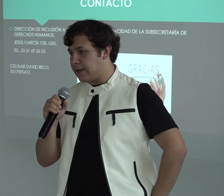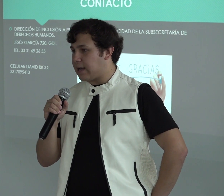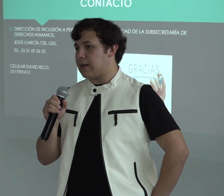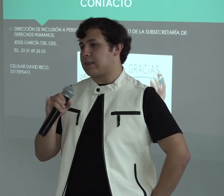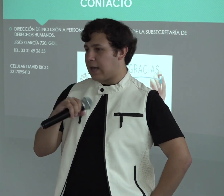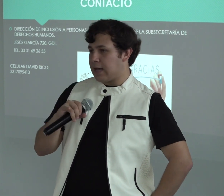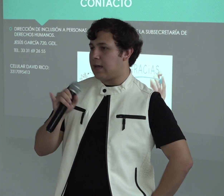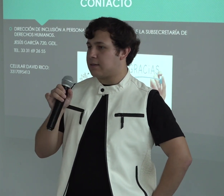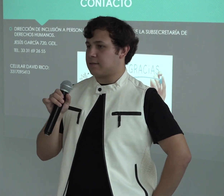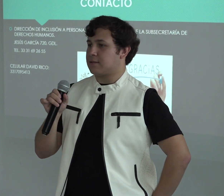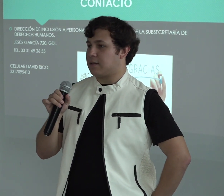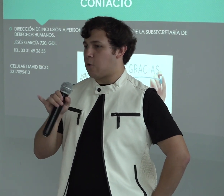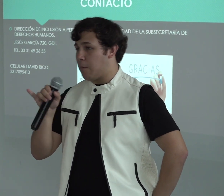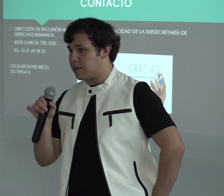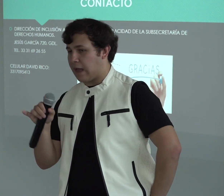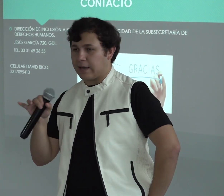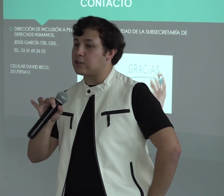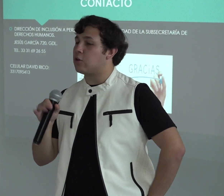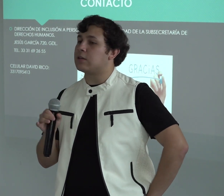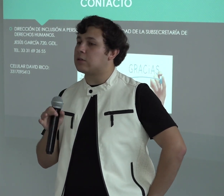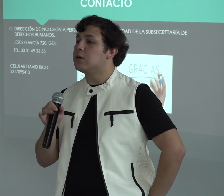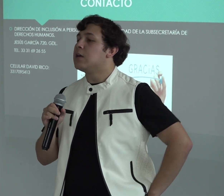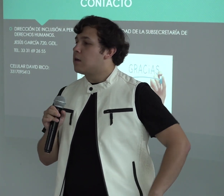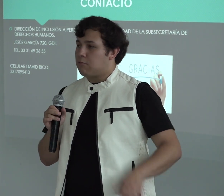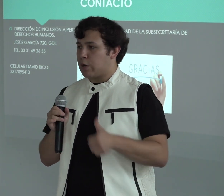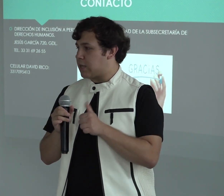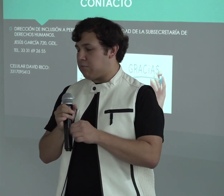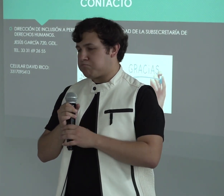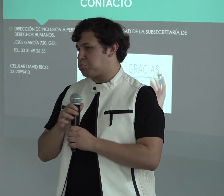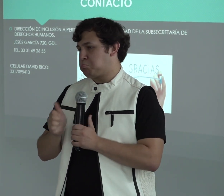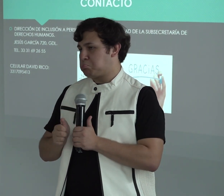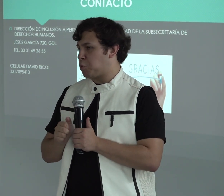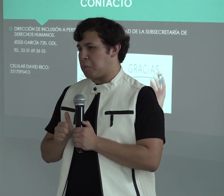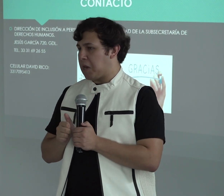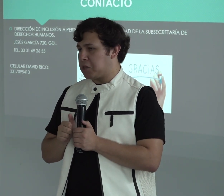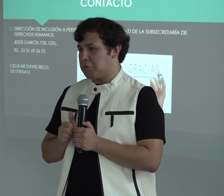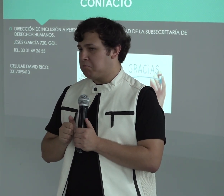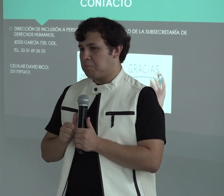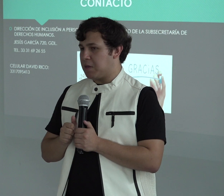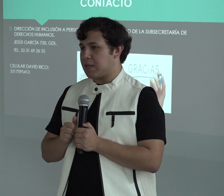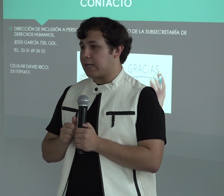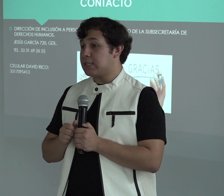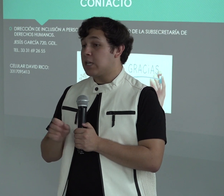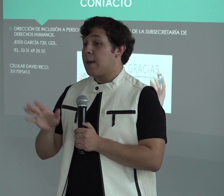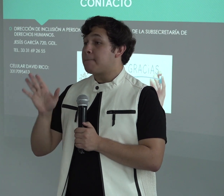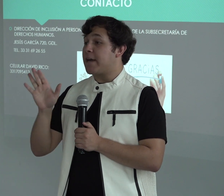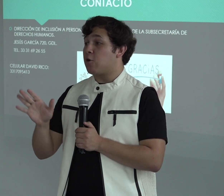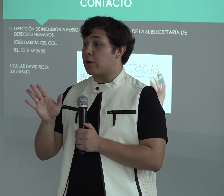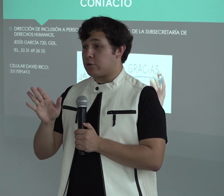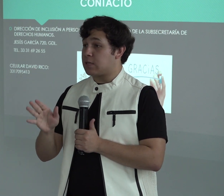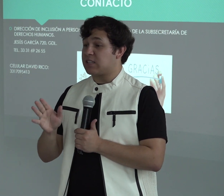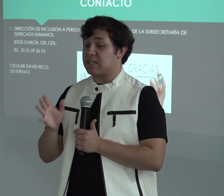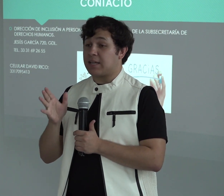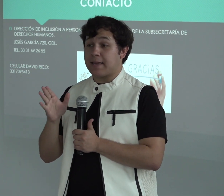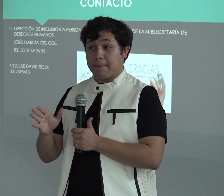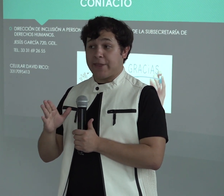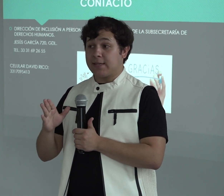significa atrás, nuevo mensaje y todo eso. WhatsApp, normalito, mensajes, pero cuando necesitan hacer llamadas, sí